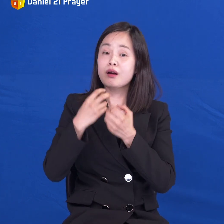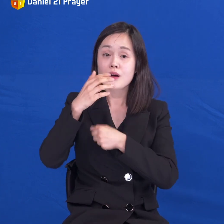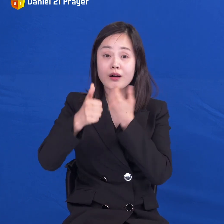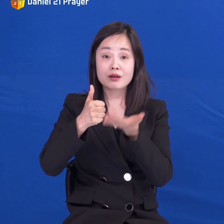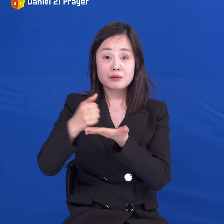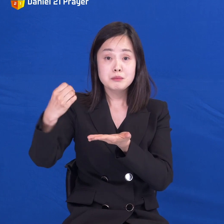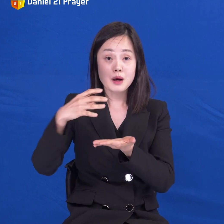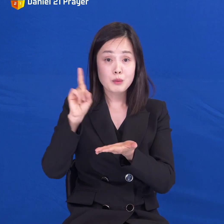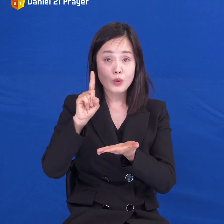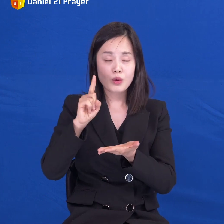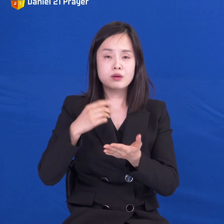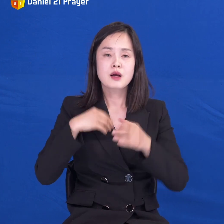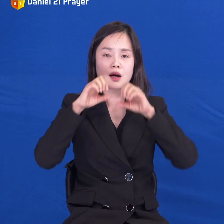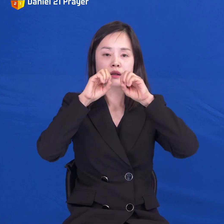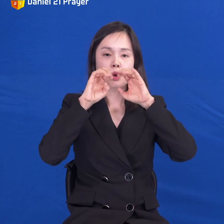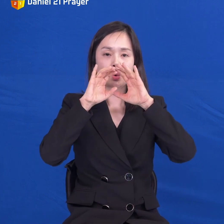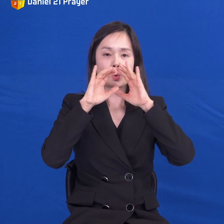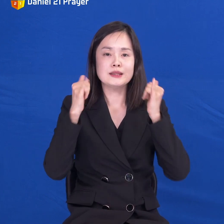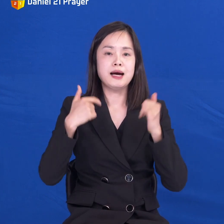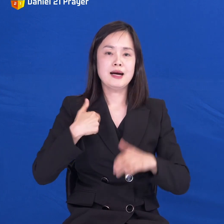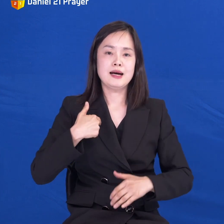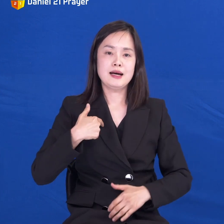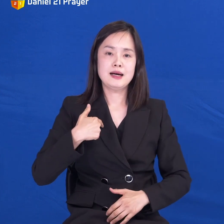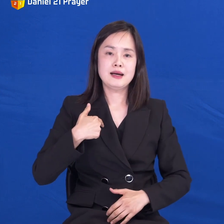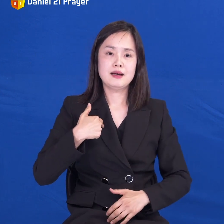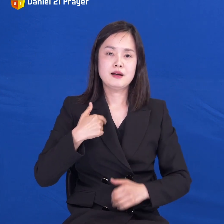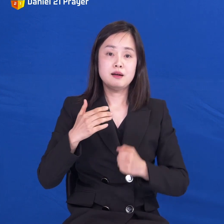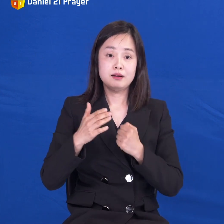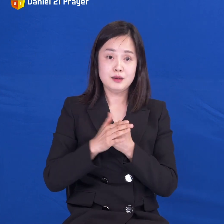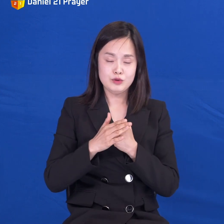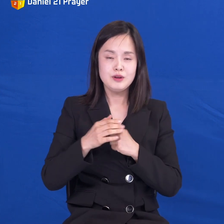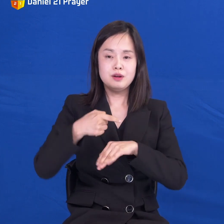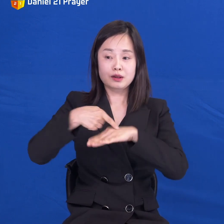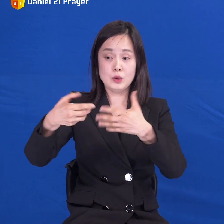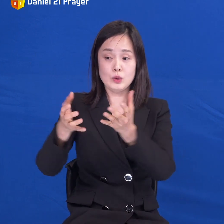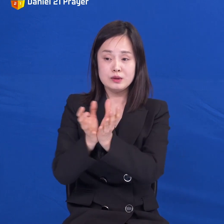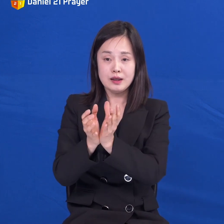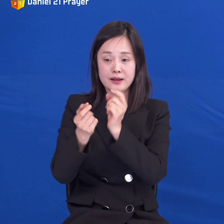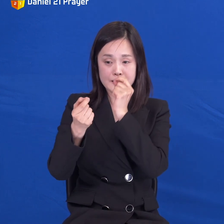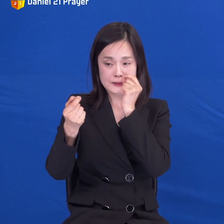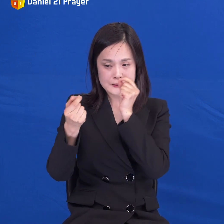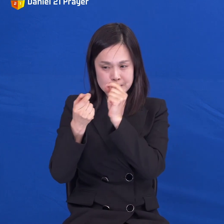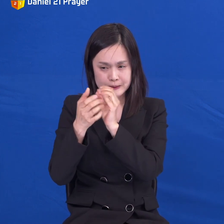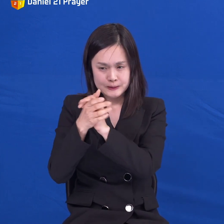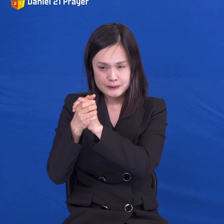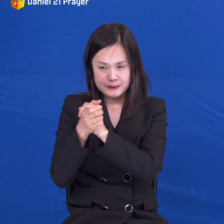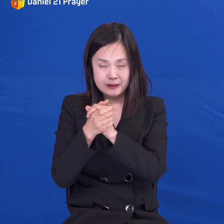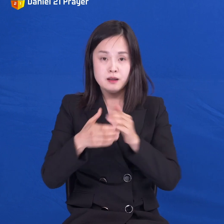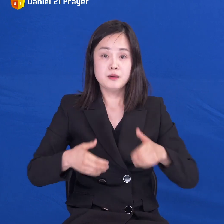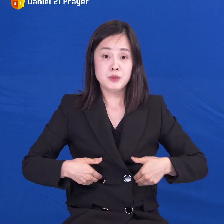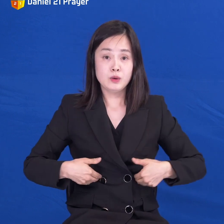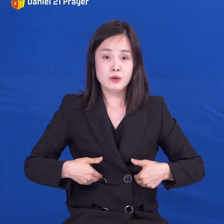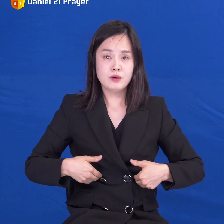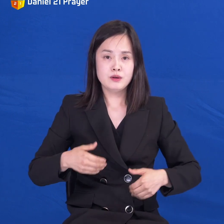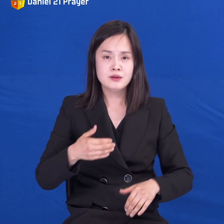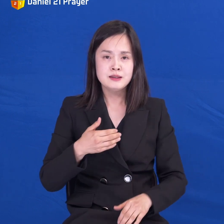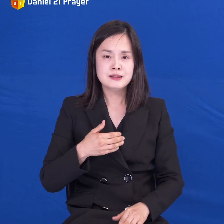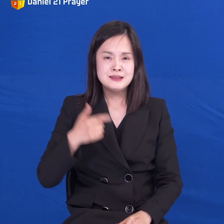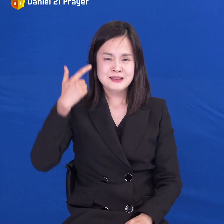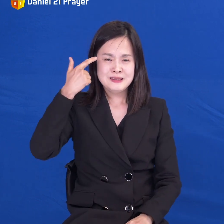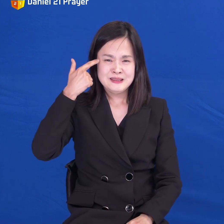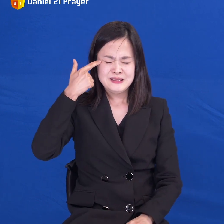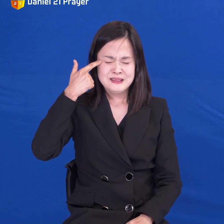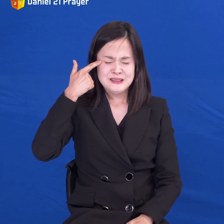위대합니다. 직분은 일합니다. 그래서 망설이고 있는데 우리 바우센이라는 이